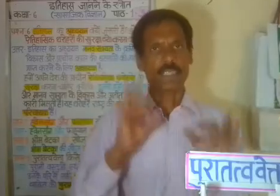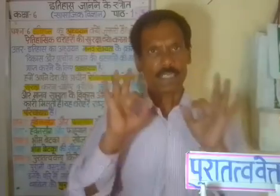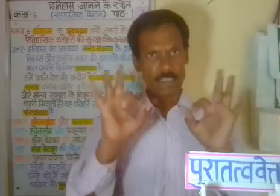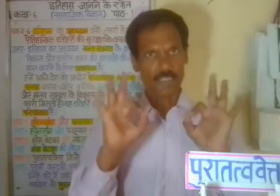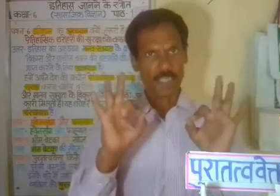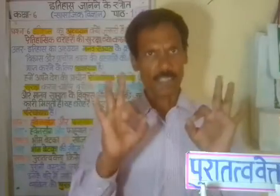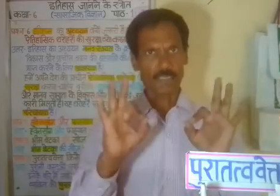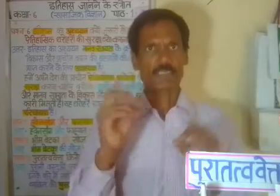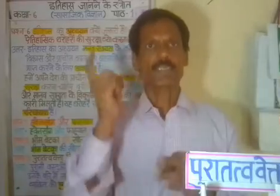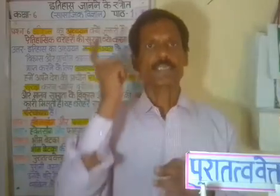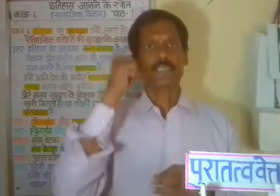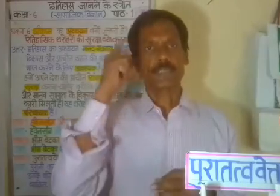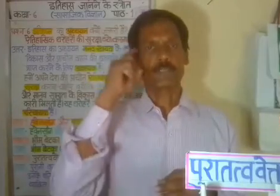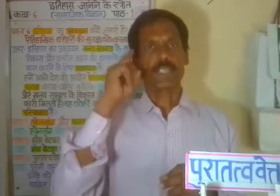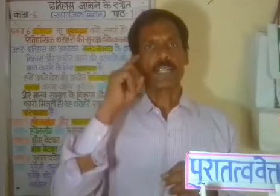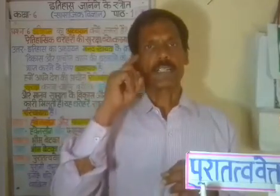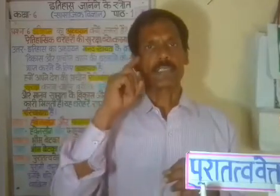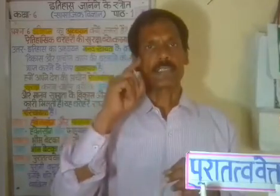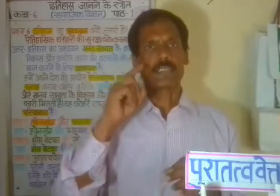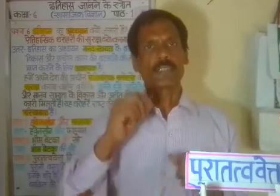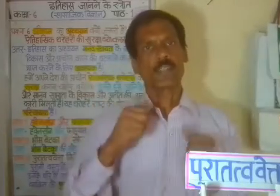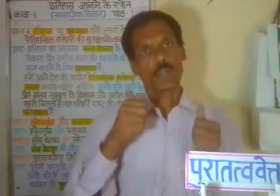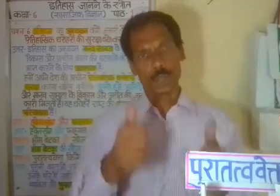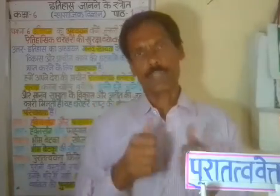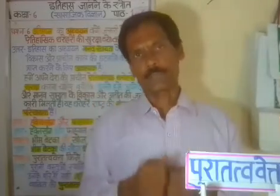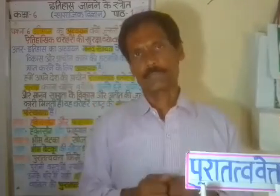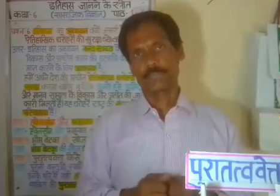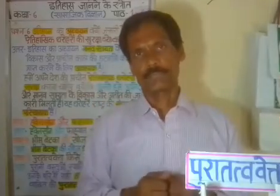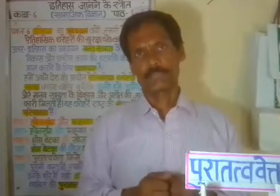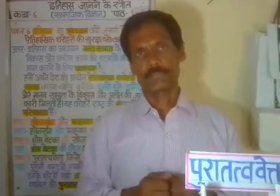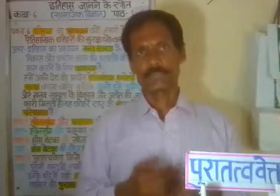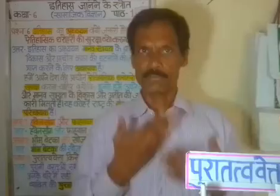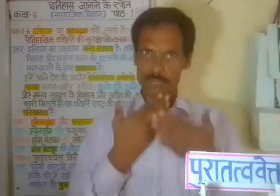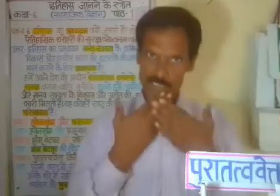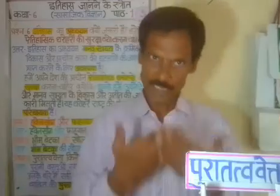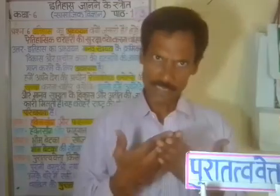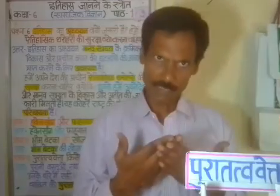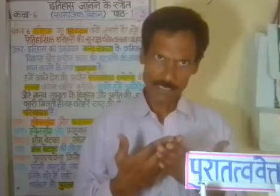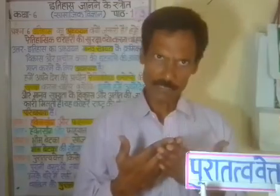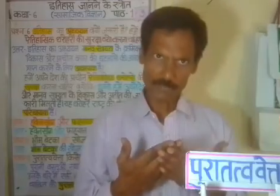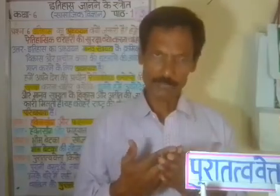अच्छा समझा होगा। धन्यवाद।